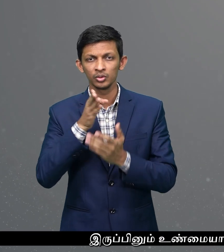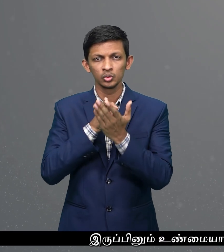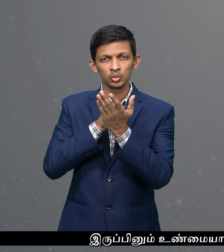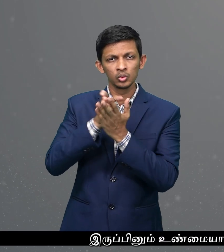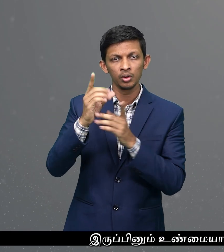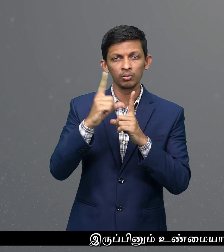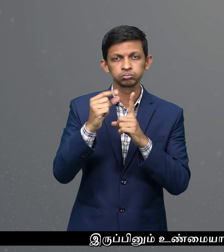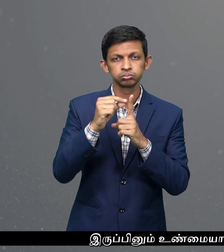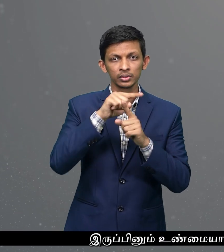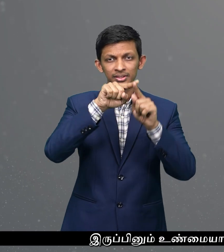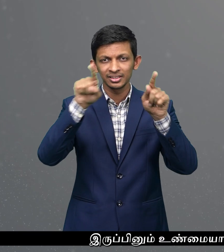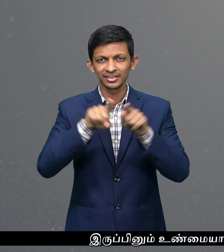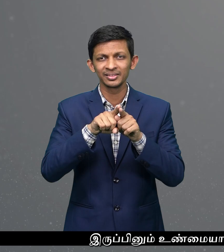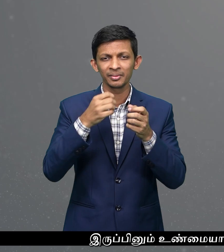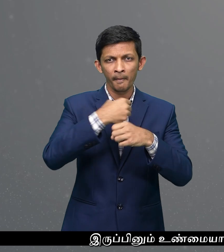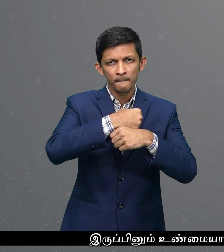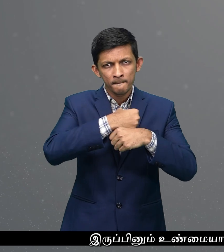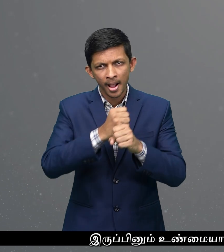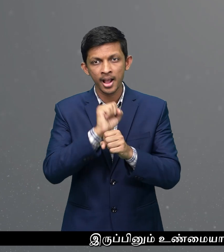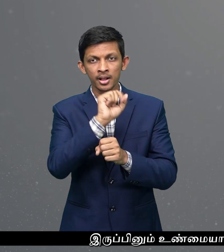உண்மையான கலவை மிகவும் சிக்கலானது.